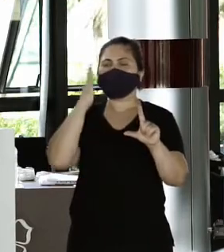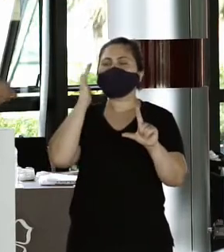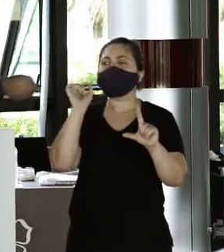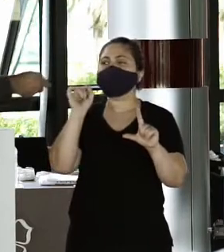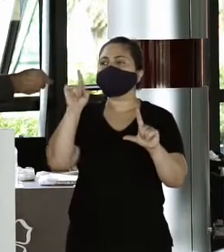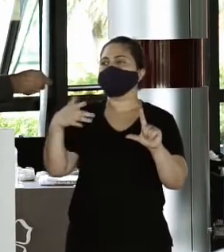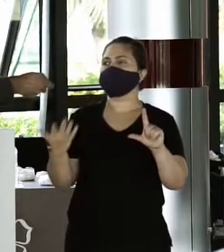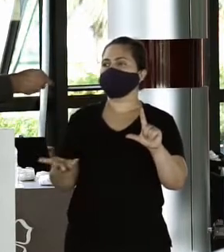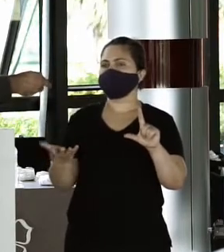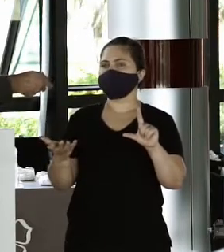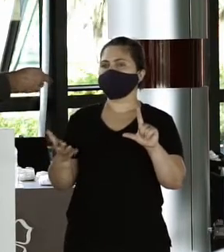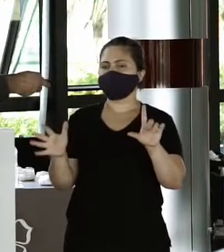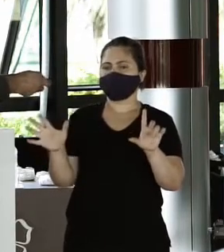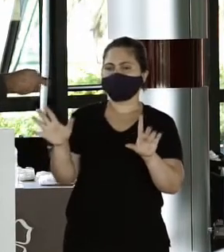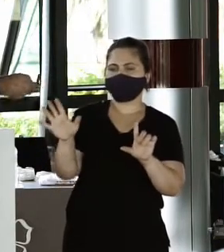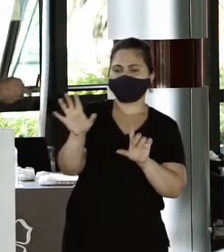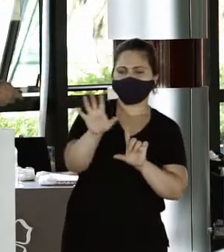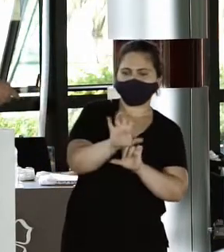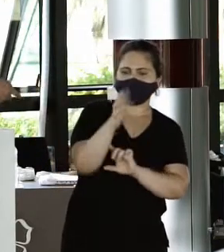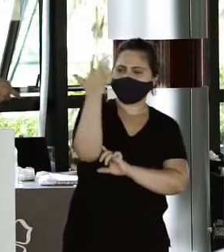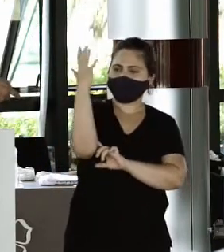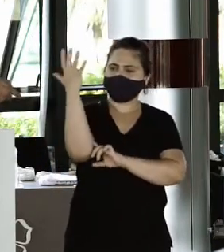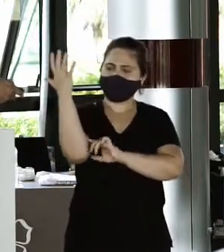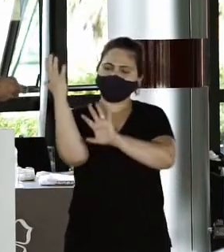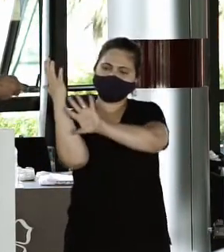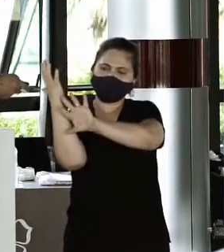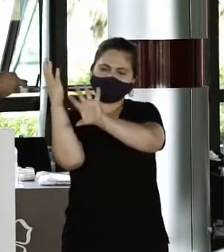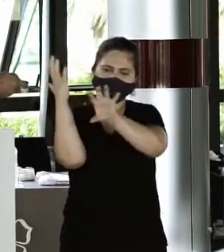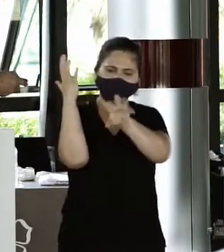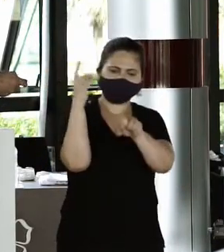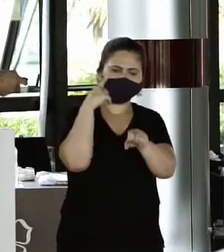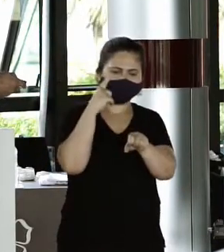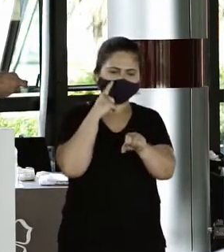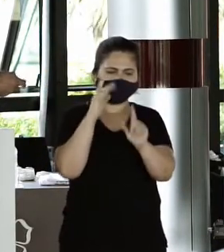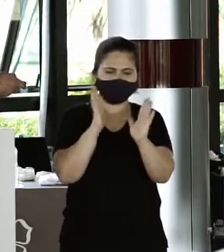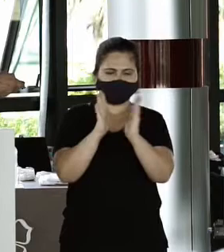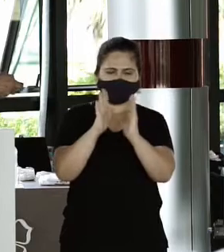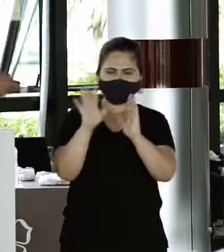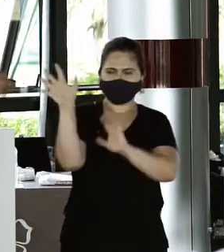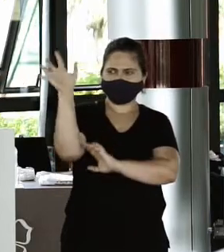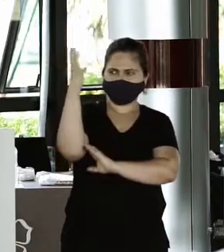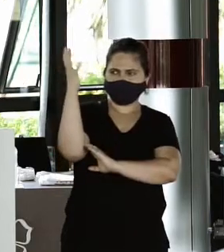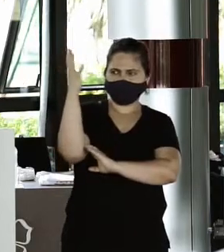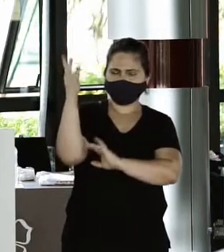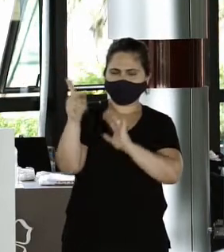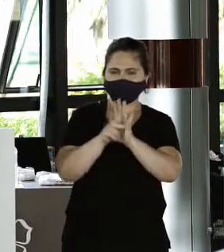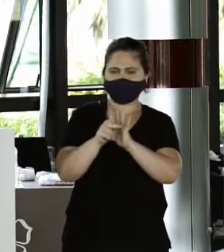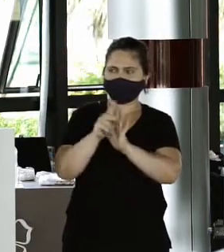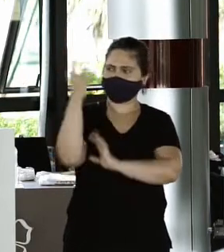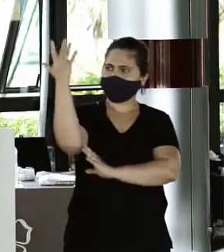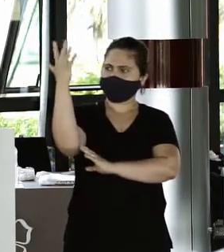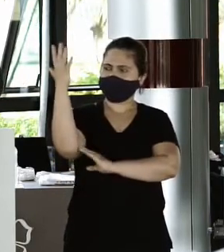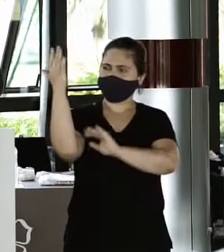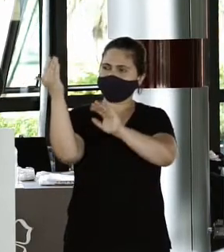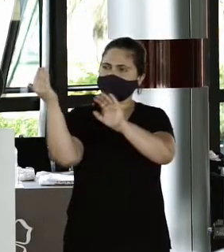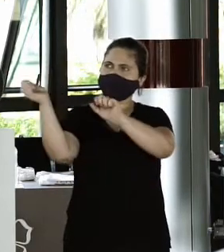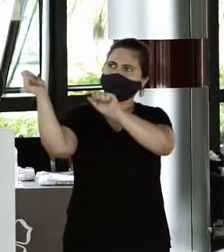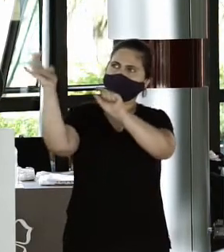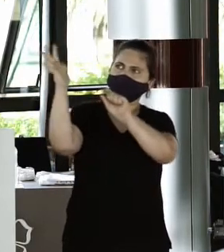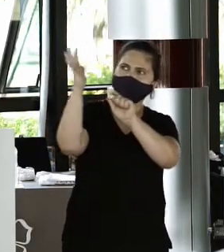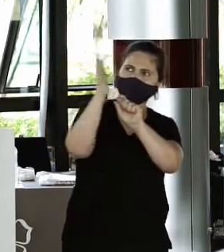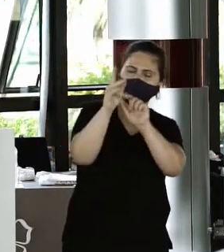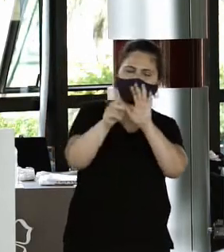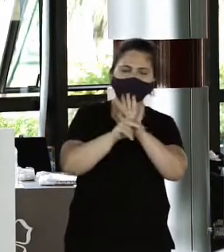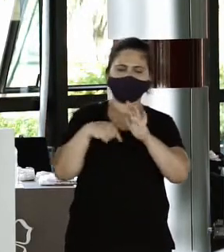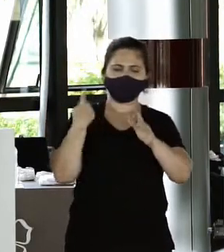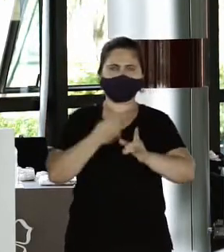que era isso? A sombra dessa árvore que está bem aqui. Está vendo o pedacinho da árvore aqui no cantinho? A árvore estava trazendo um